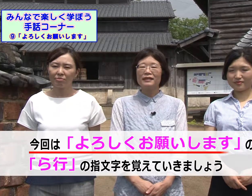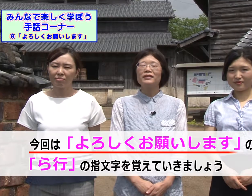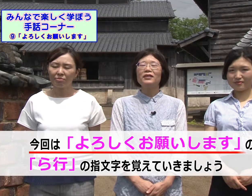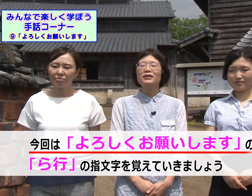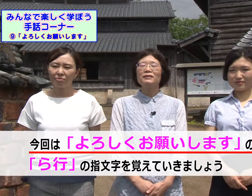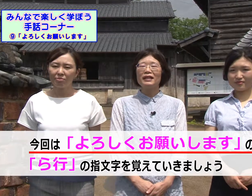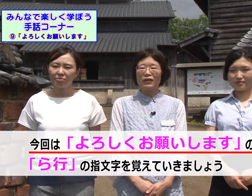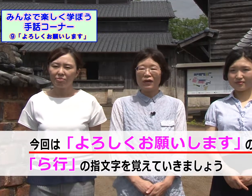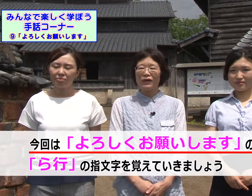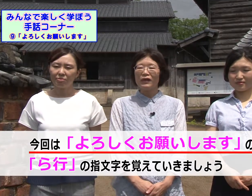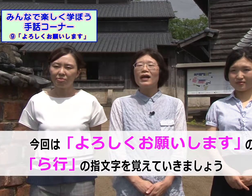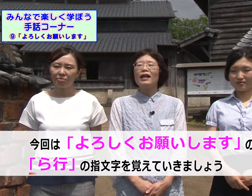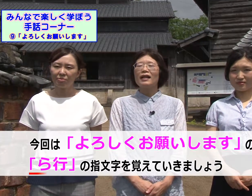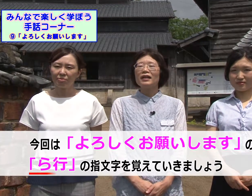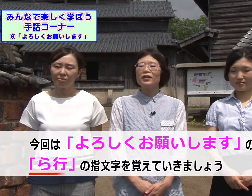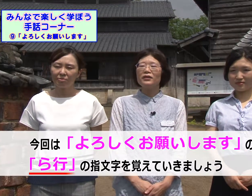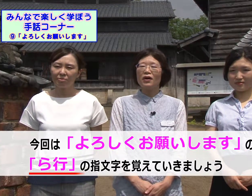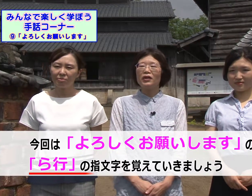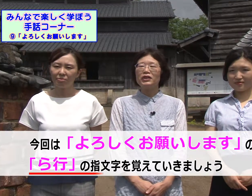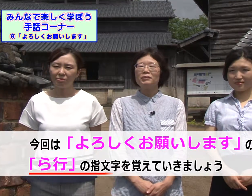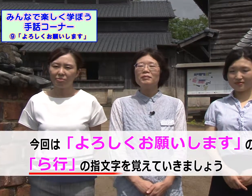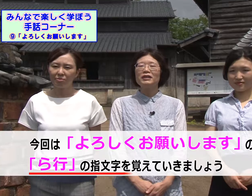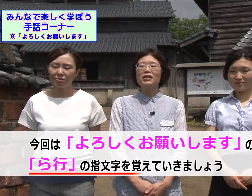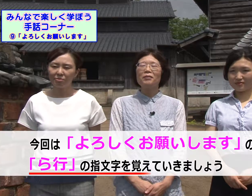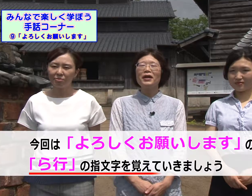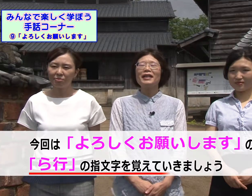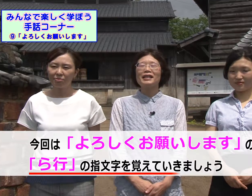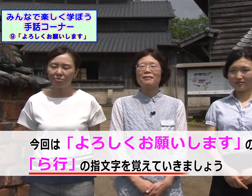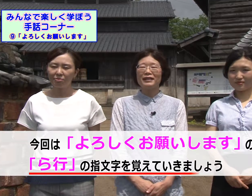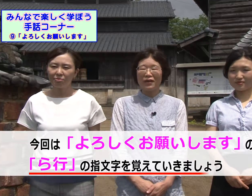の手話とラ行の指文字を覚えていきましょう。